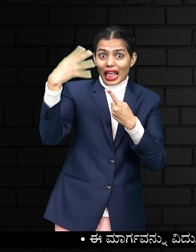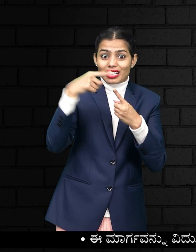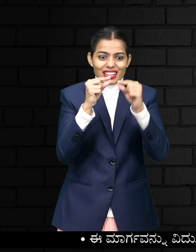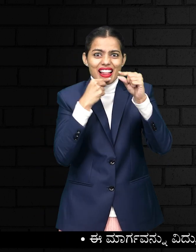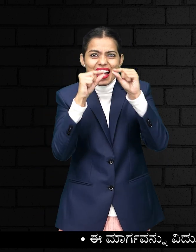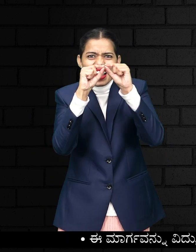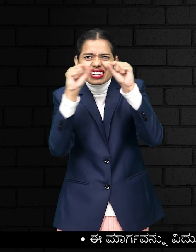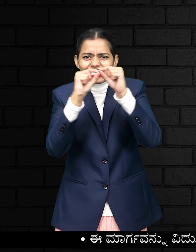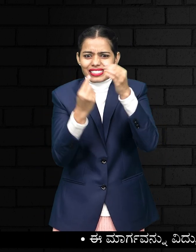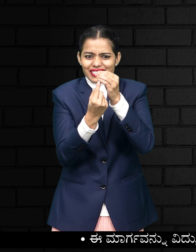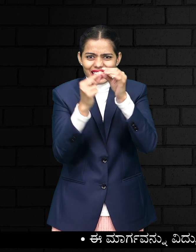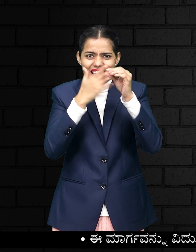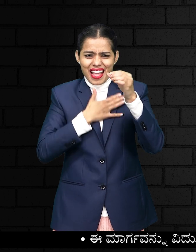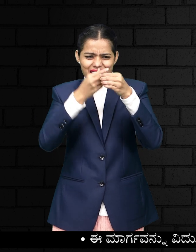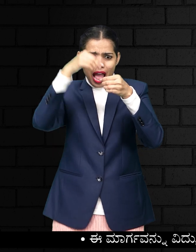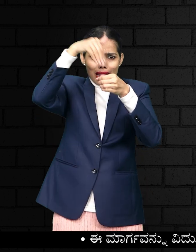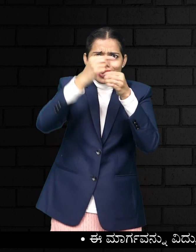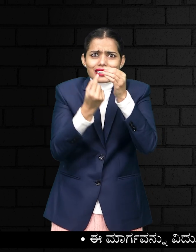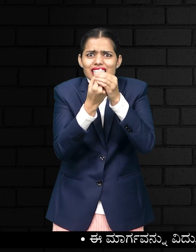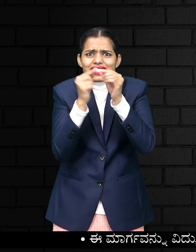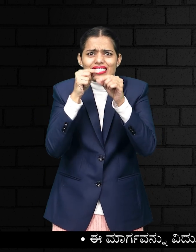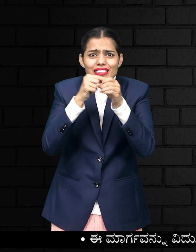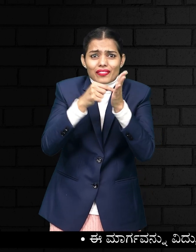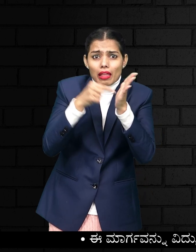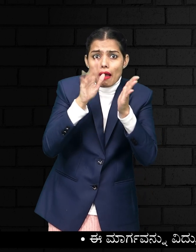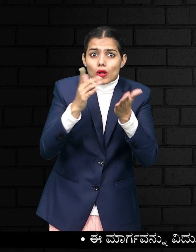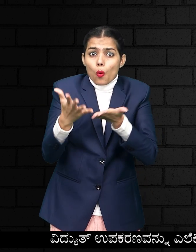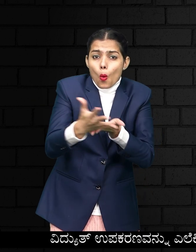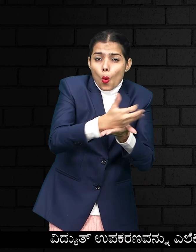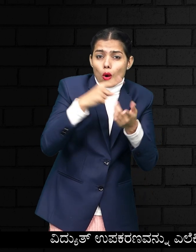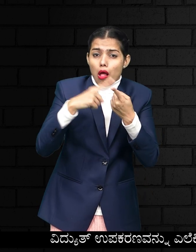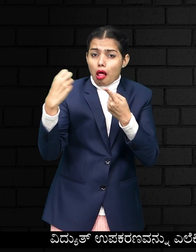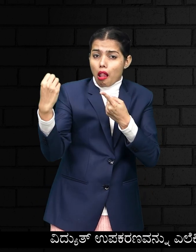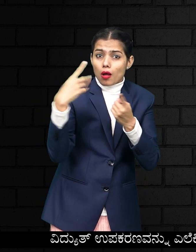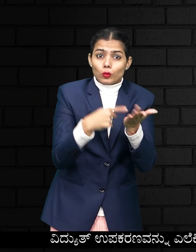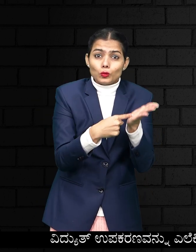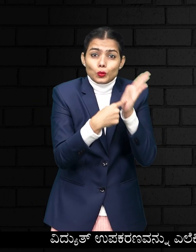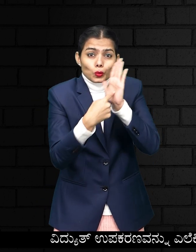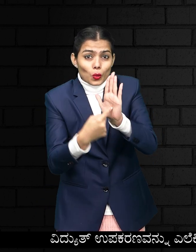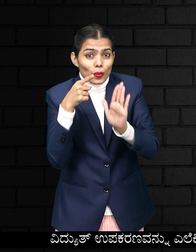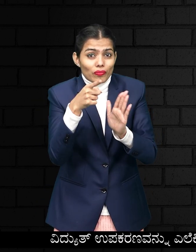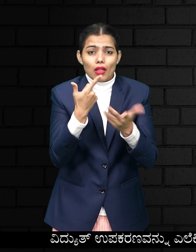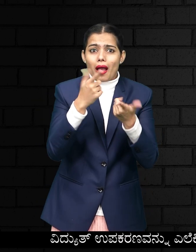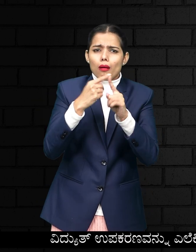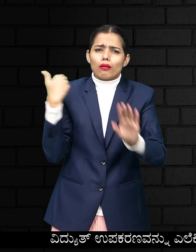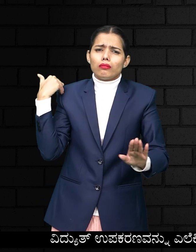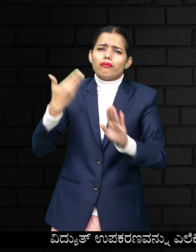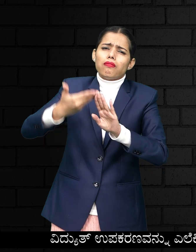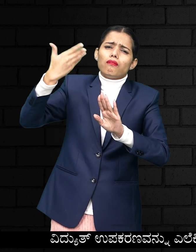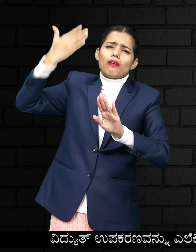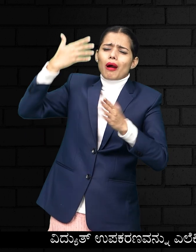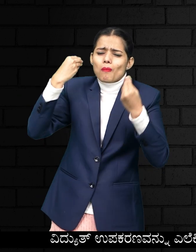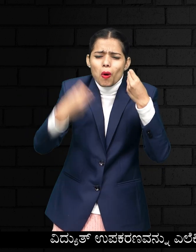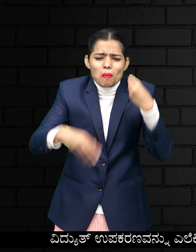ತಂತಿಗಳು ಎಂದು ಬಳಸಿ ಮಾಡಲಾಗಿದ್ದು, ಆದ್ದರಿಂದ ವಿದ್ಯುತ್ ಉಪಕರಣವನ್ನು ಎಲೆಕ್ಟ್ರಿಕ್ ಚಾರ್ಜ್ಗಳ